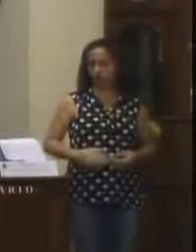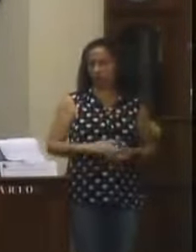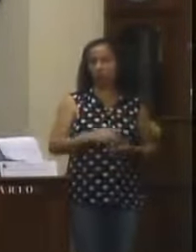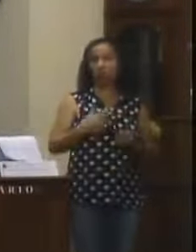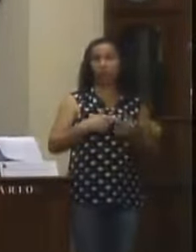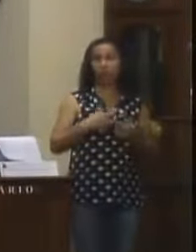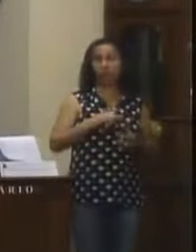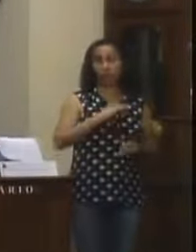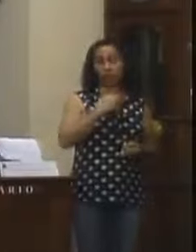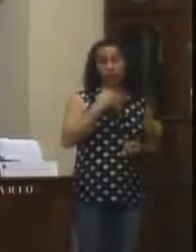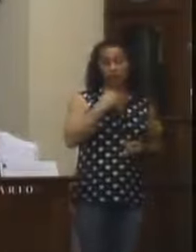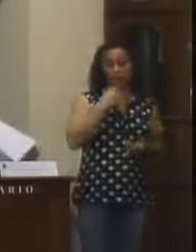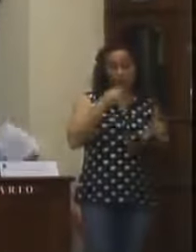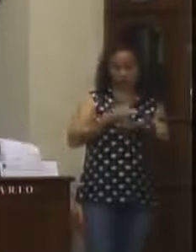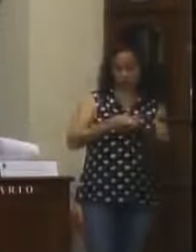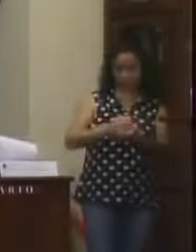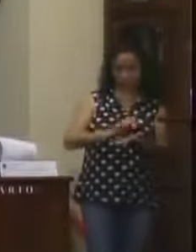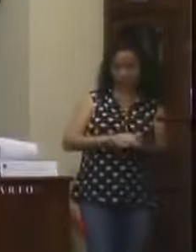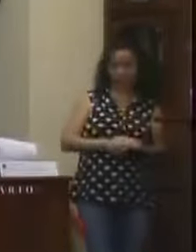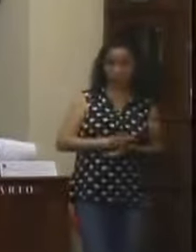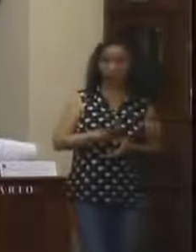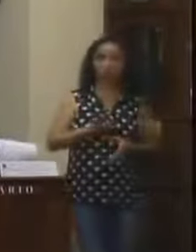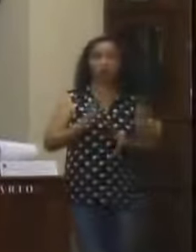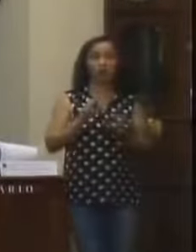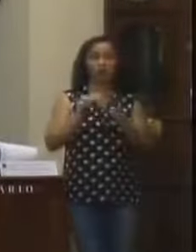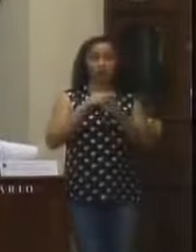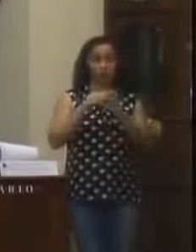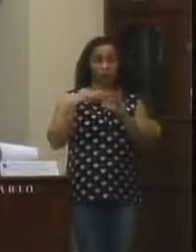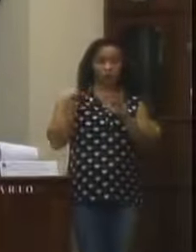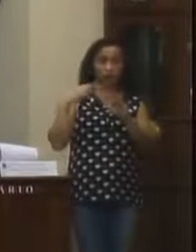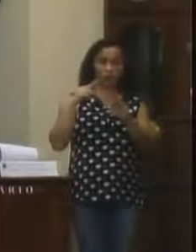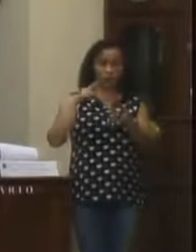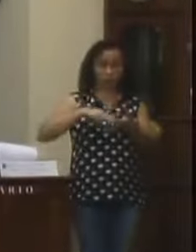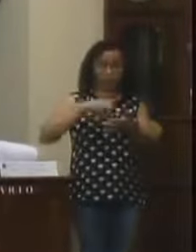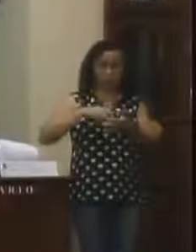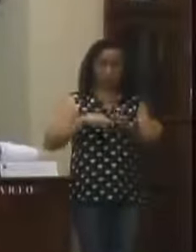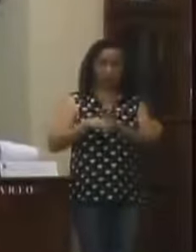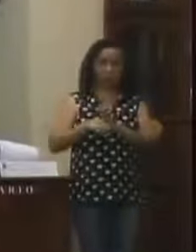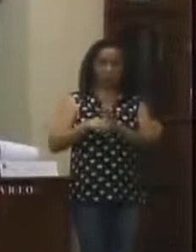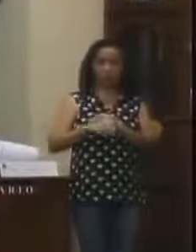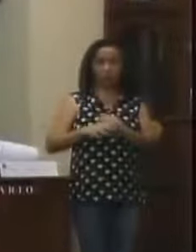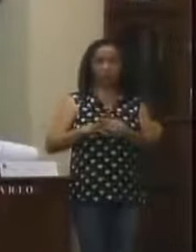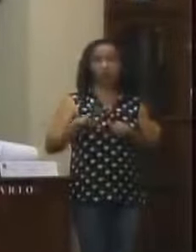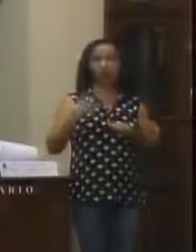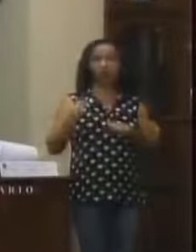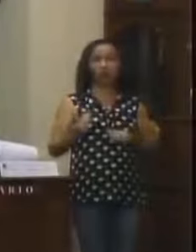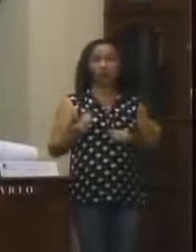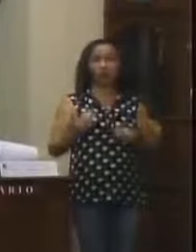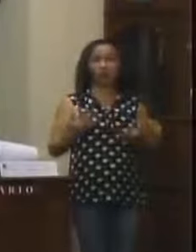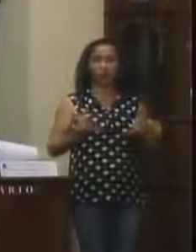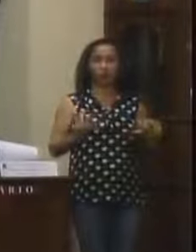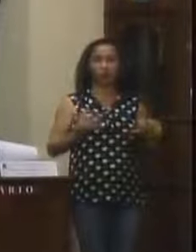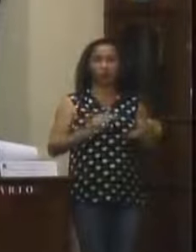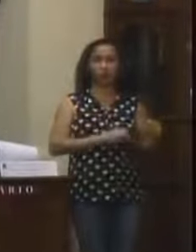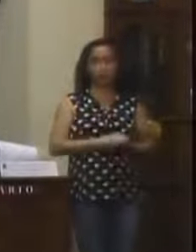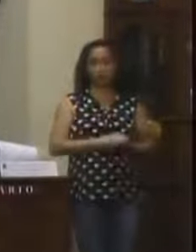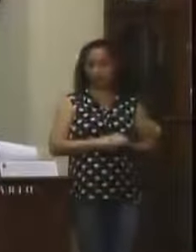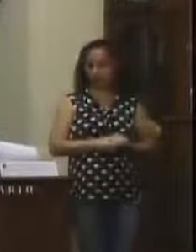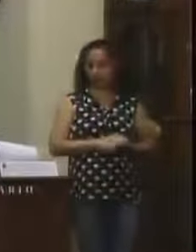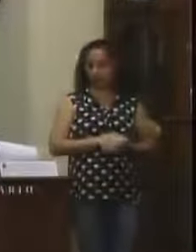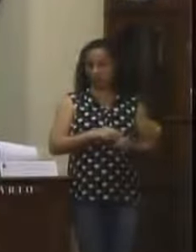O devido projeto de lei recebeu a devida apreciação quanto ao seu aspecto constitucional, legal e jurídico, nos termos do disposto do artigo 32 do